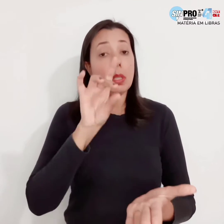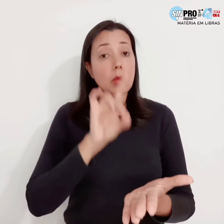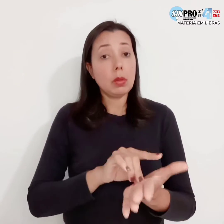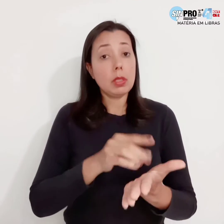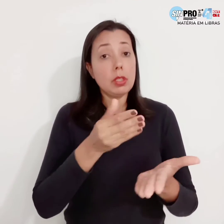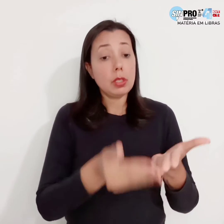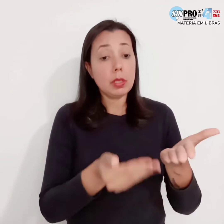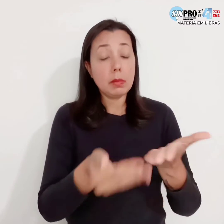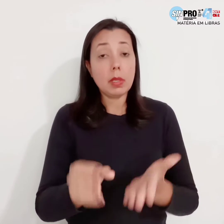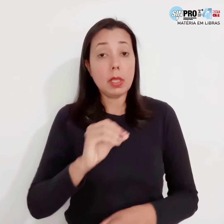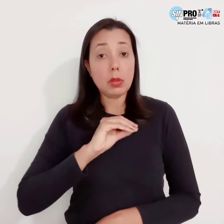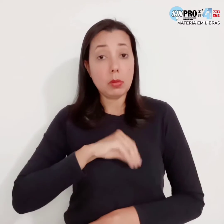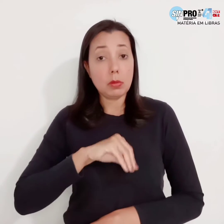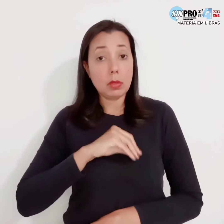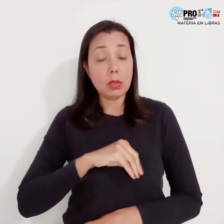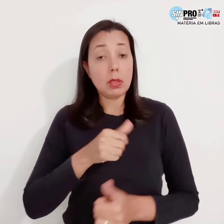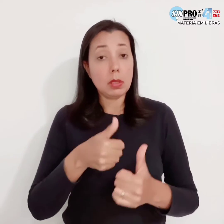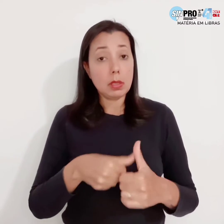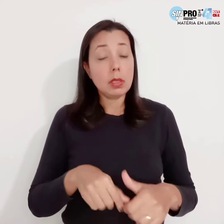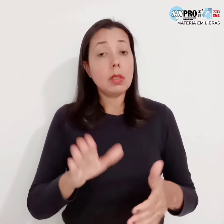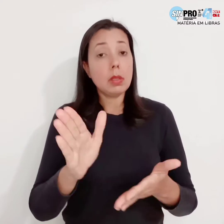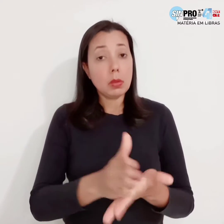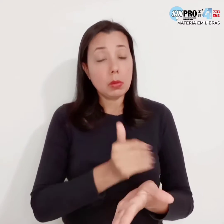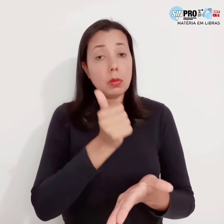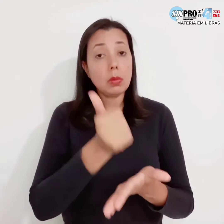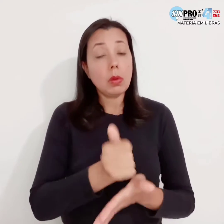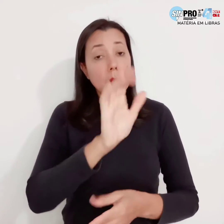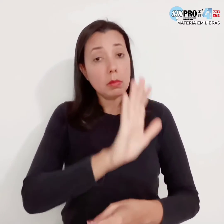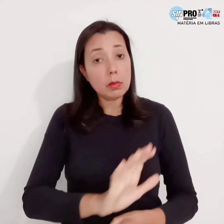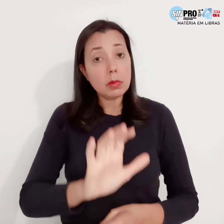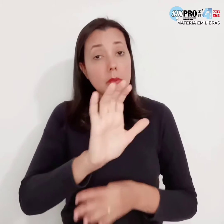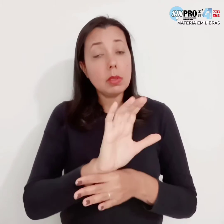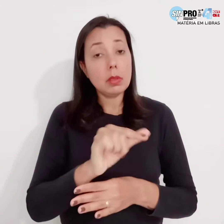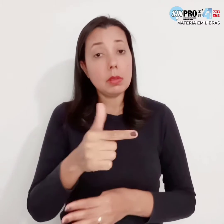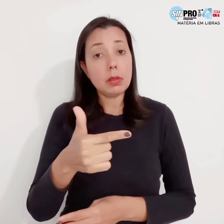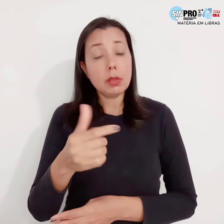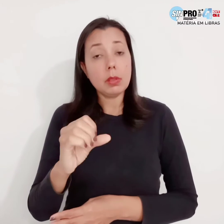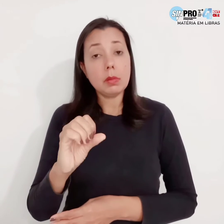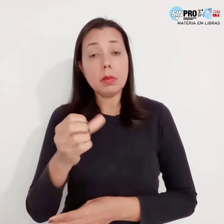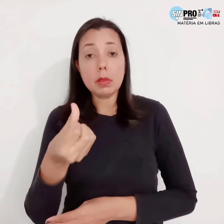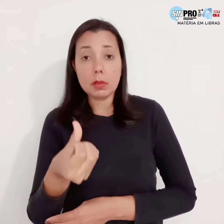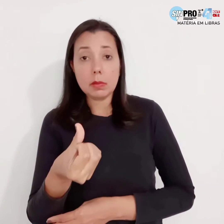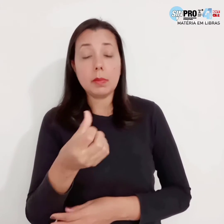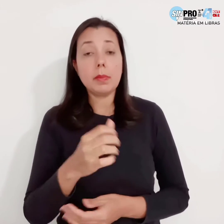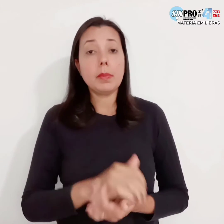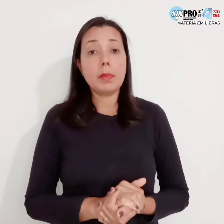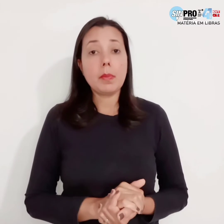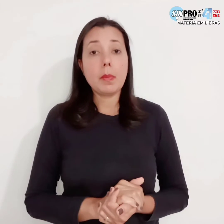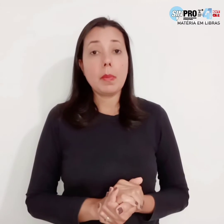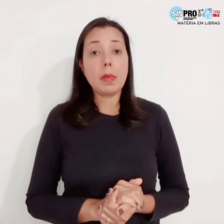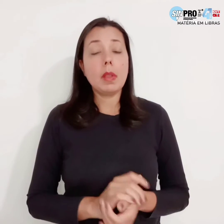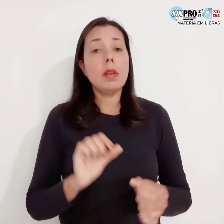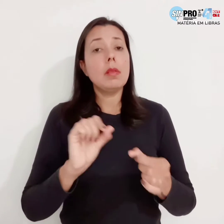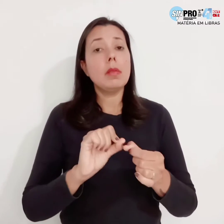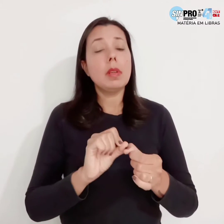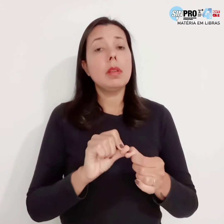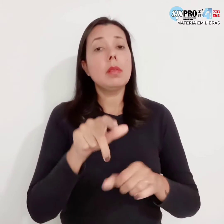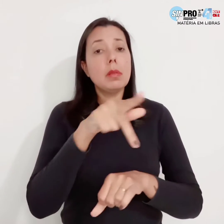da renda está no golpe de Estado de 2016, aplicado no país